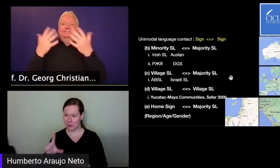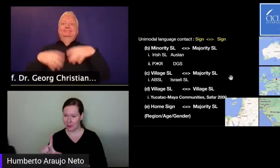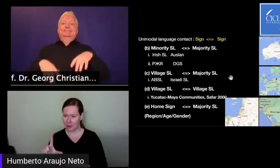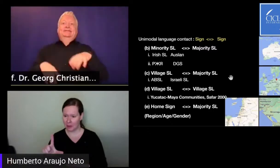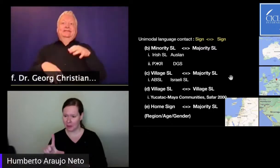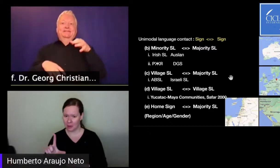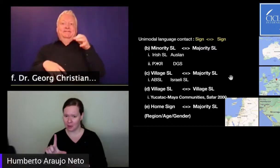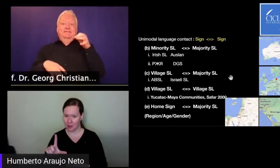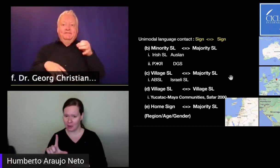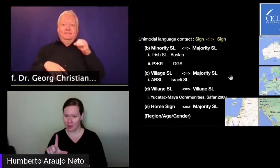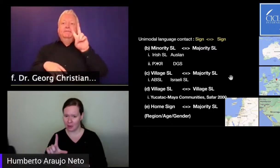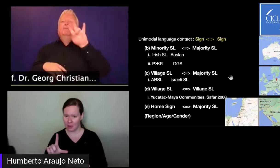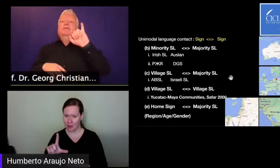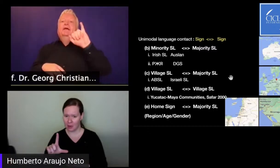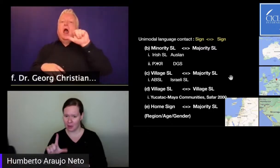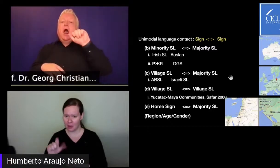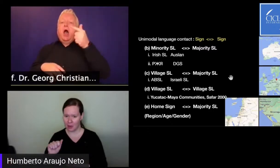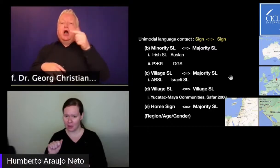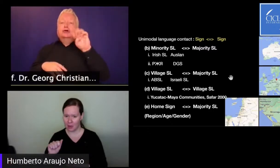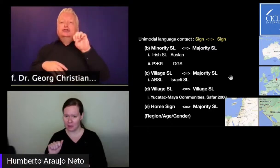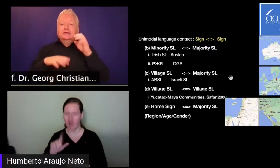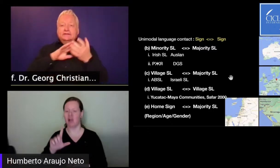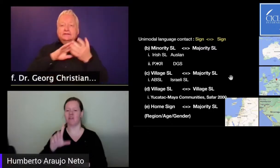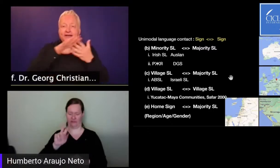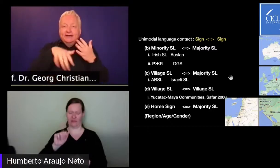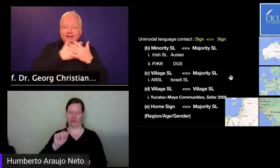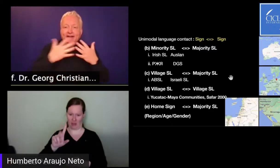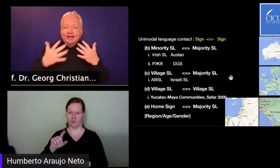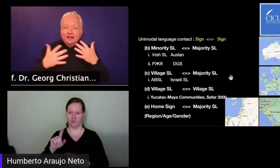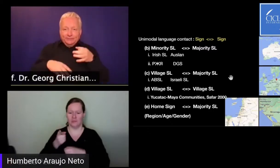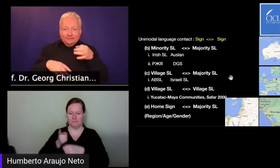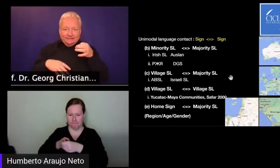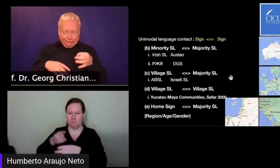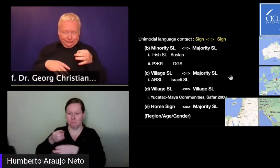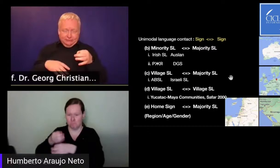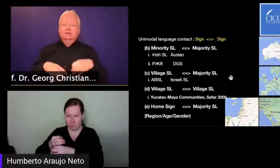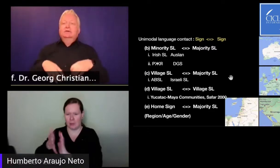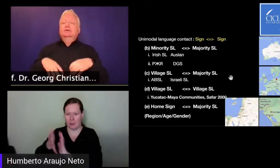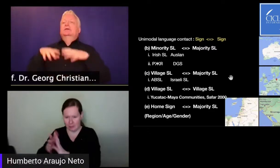comunidades de homesign que aparecem bastante isoladas.